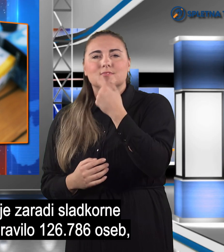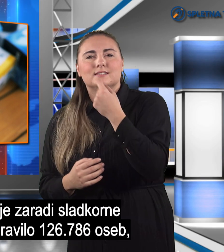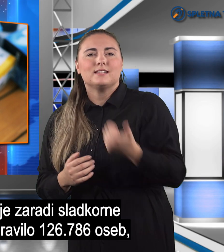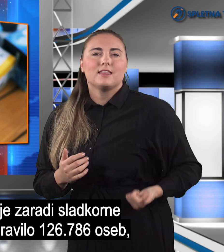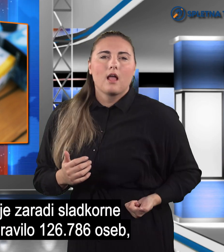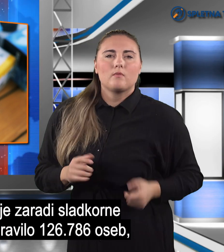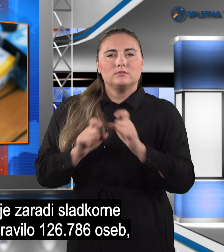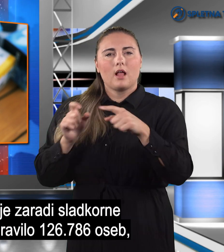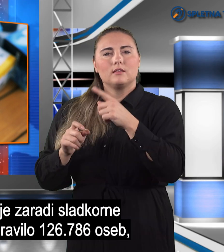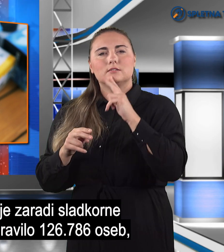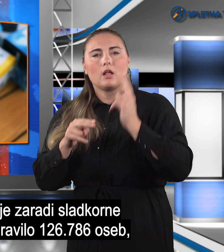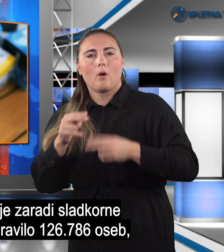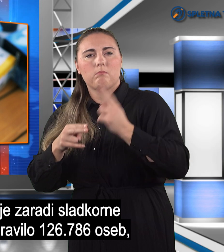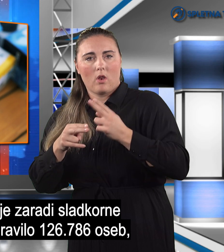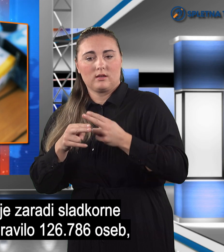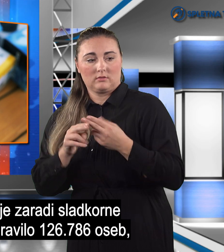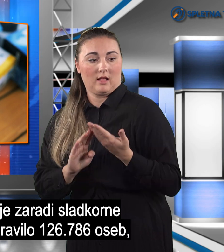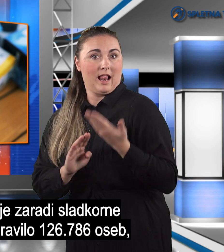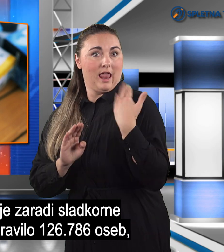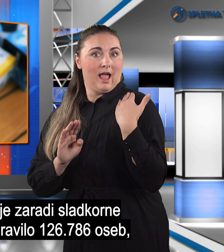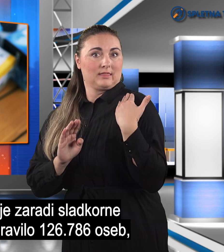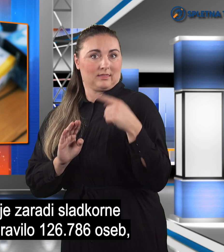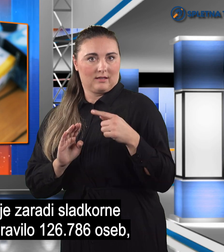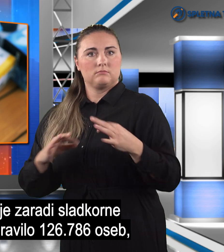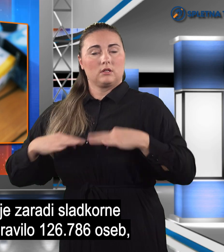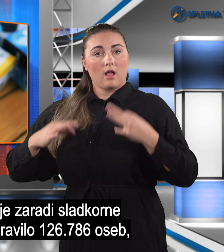Zdravili se je zaradi sladkorne bolezni lani zdravilo